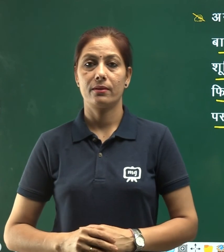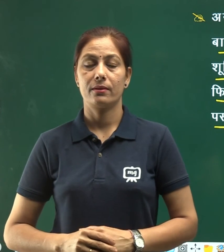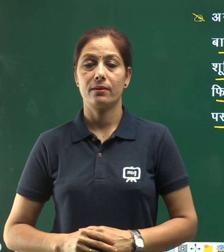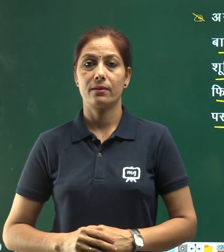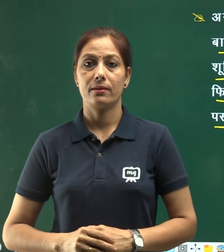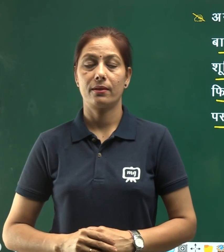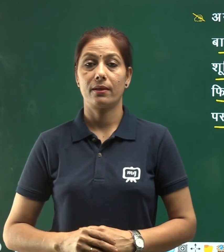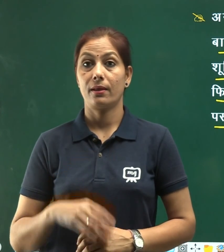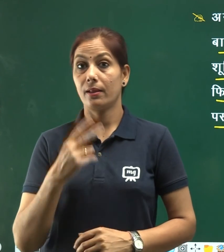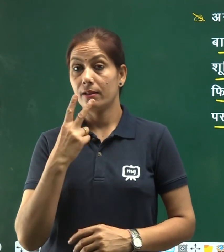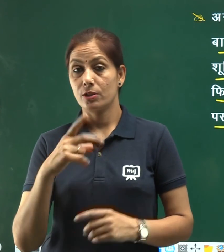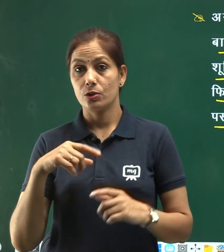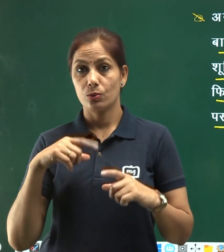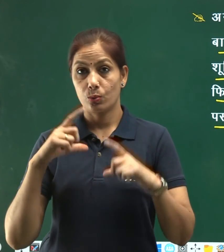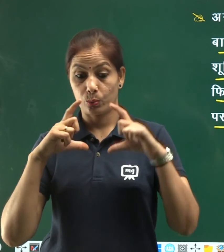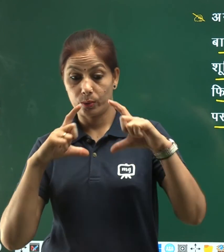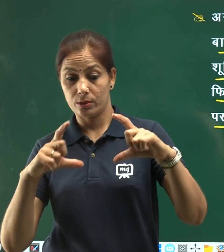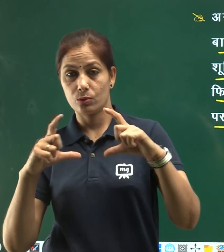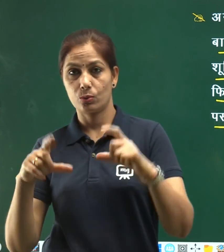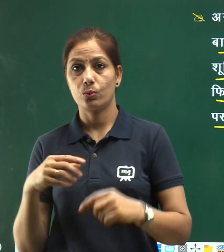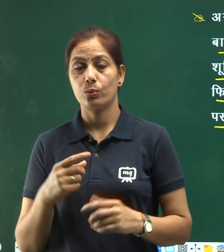संस्मरणों को बताया गया है।